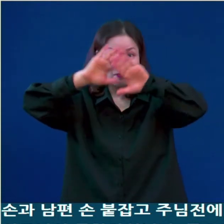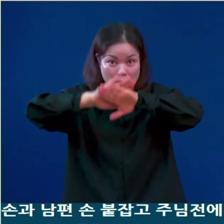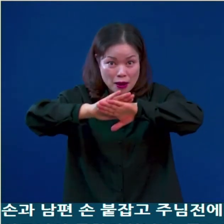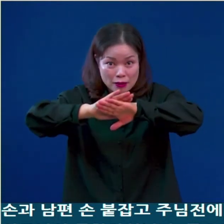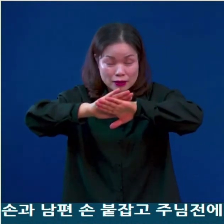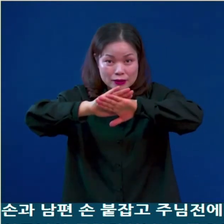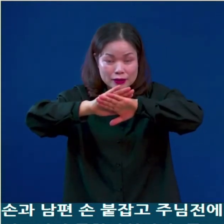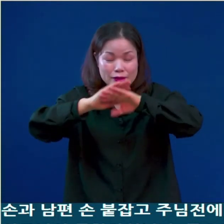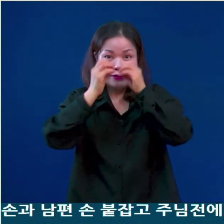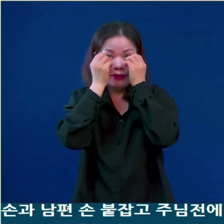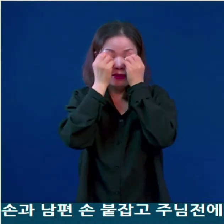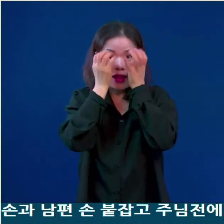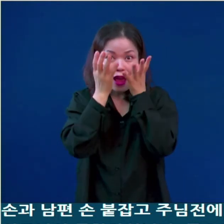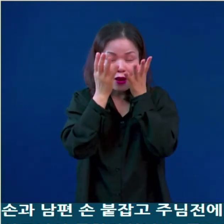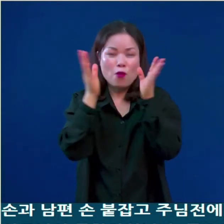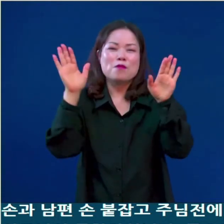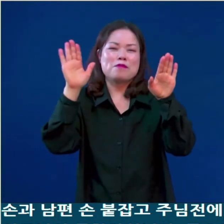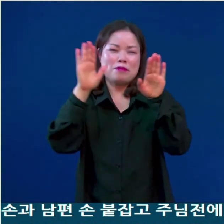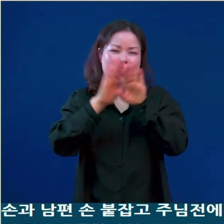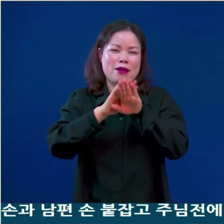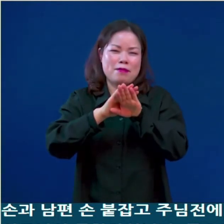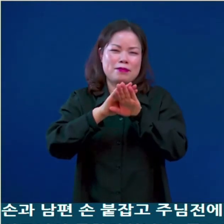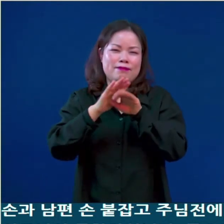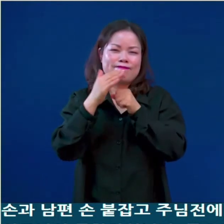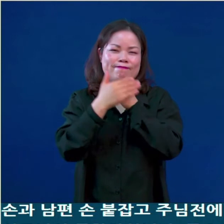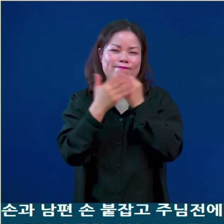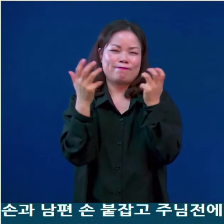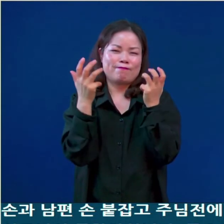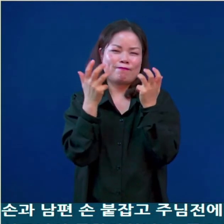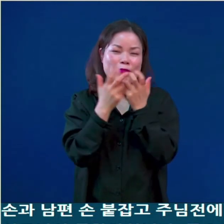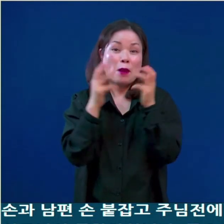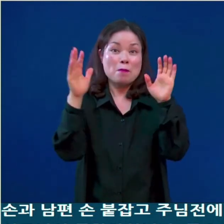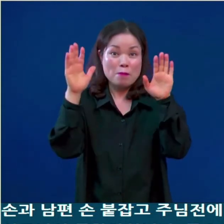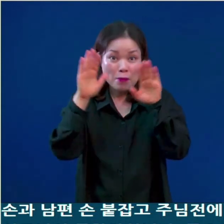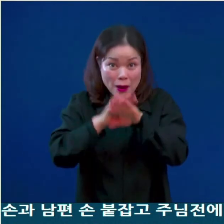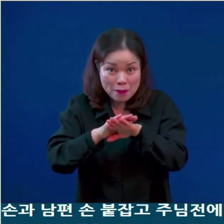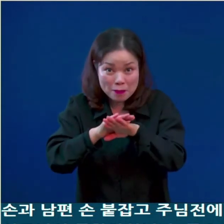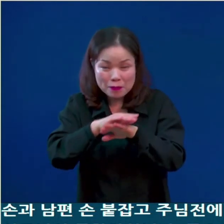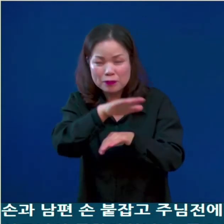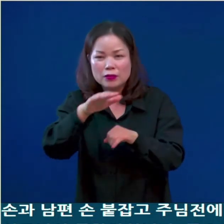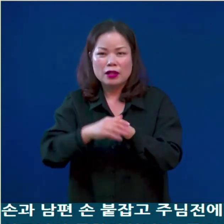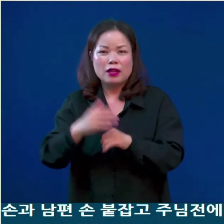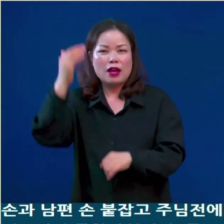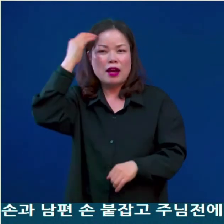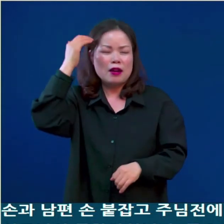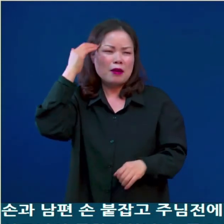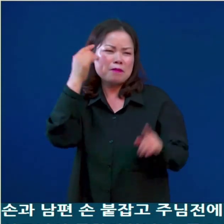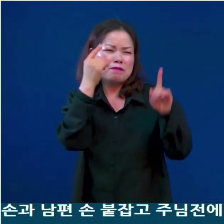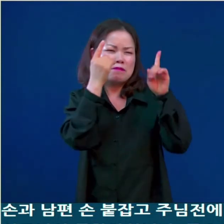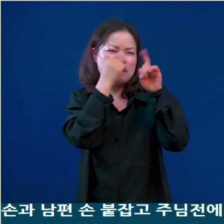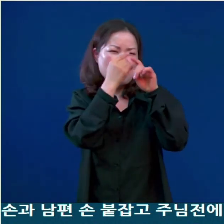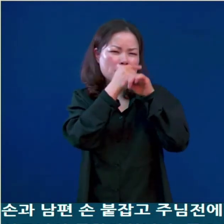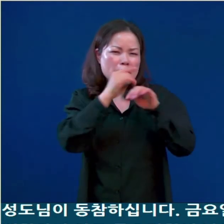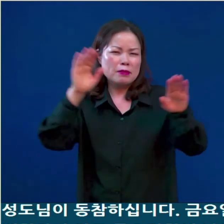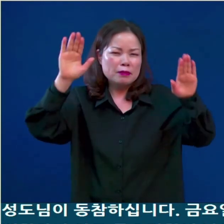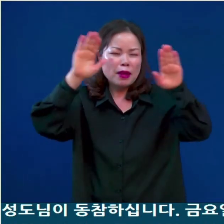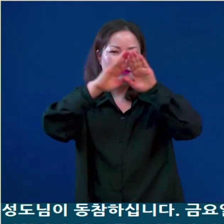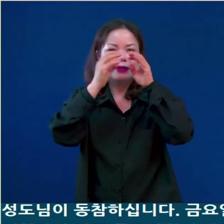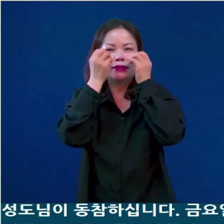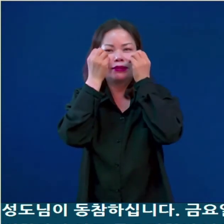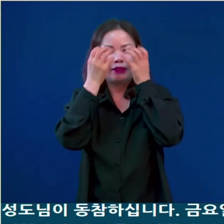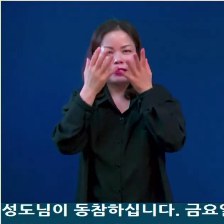전혀 새로운 그러한 밤이 될 것입니다. 아니, 그것을 시작으로 대한민국의 매일매일의 밤이